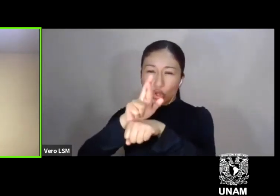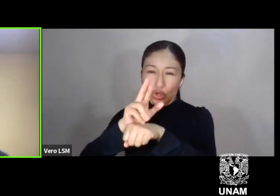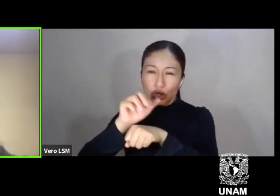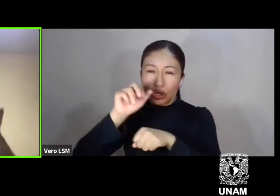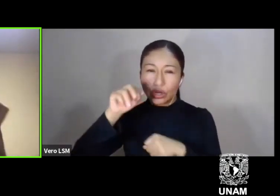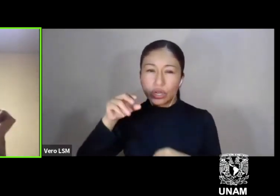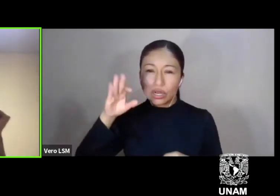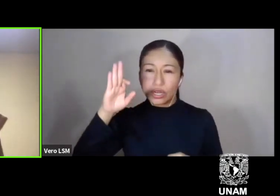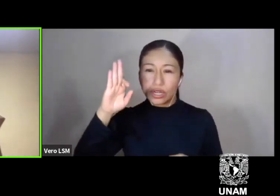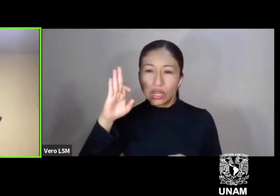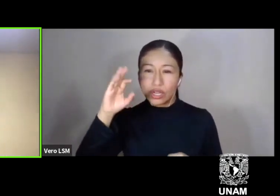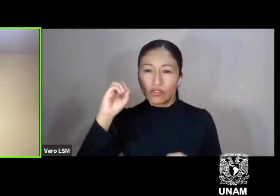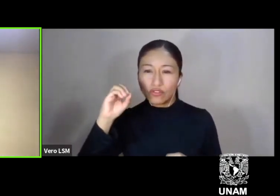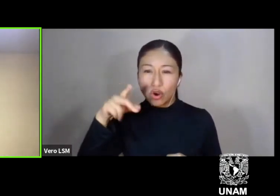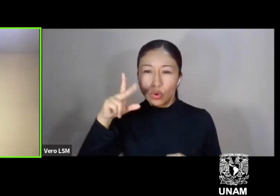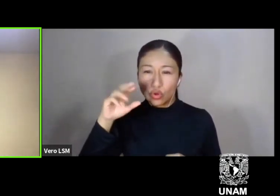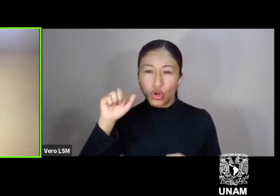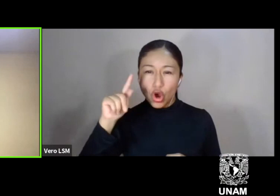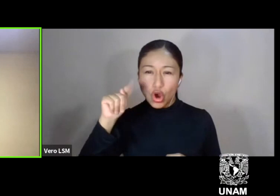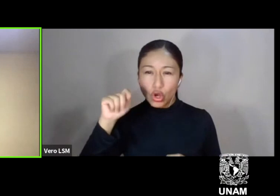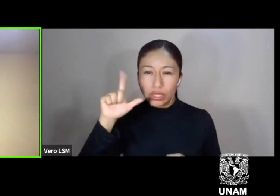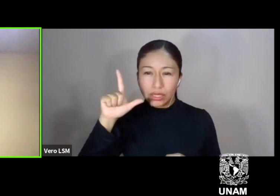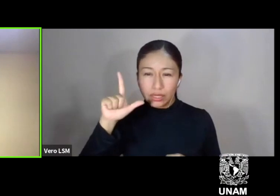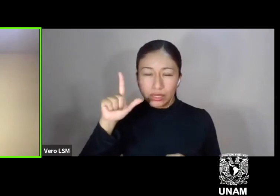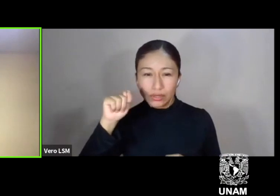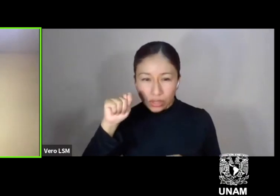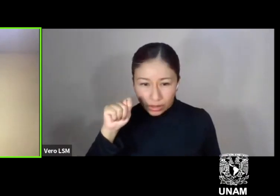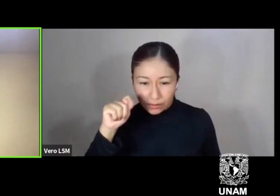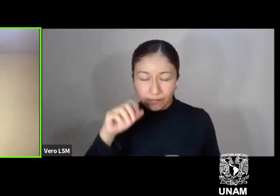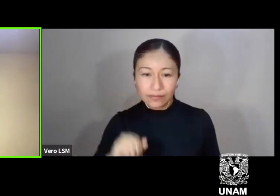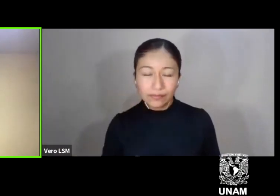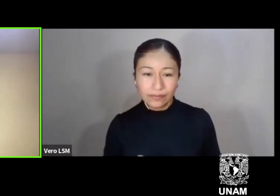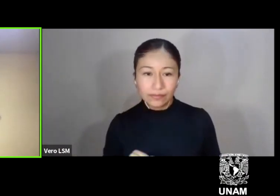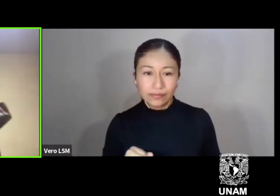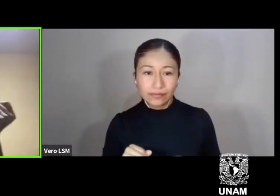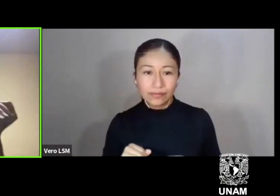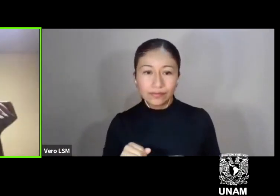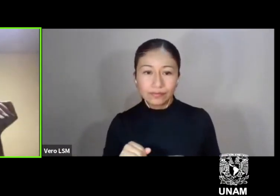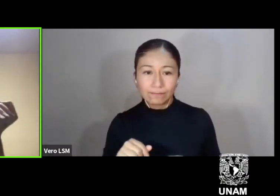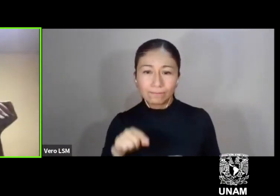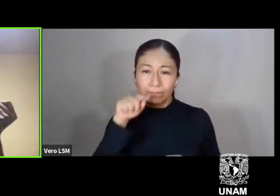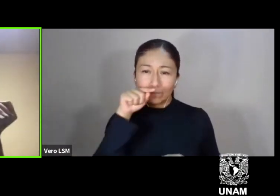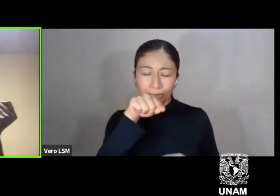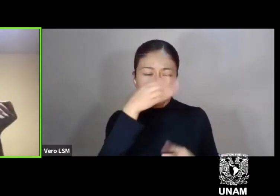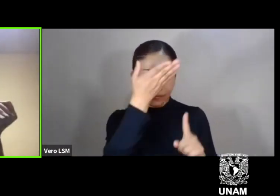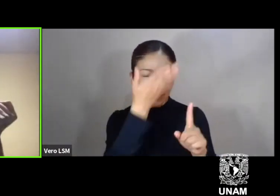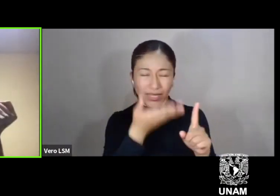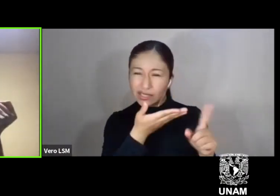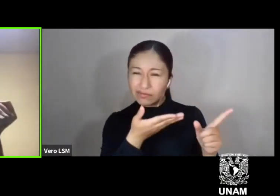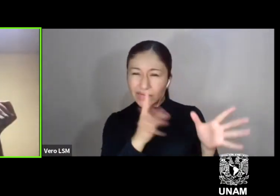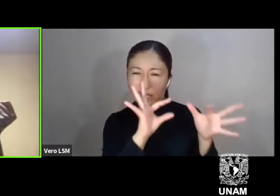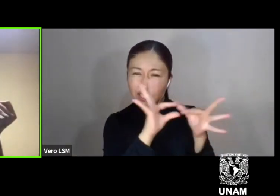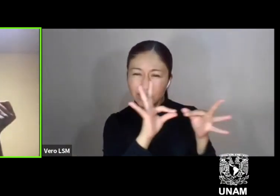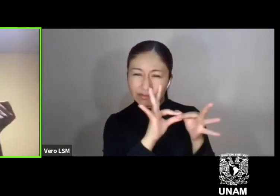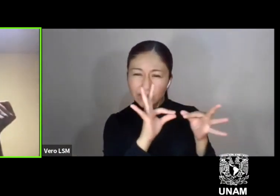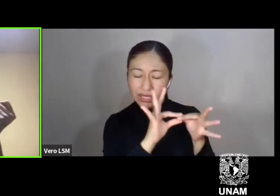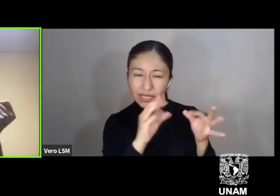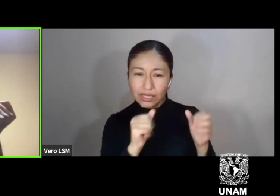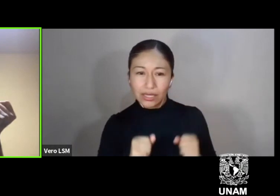pues nos da elementos para pensar la inclusión no como esta práctica de buenas